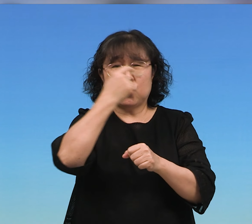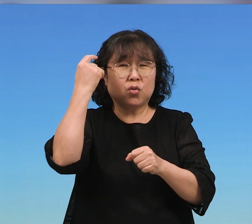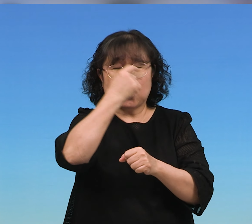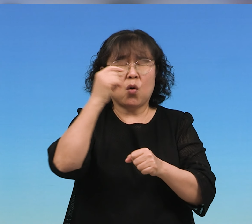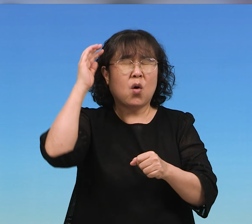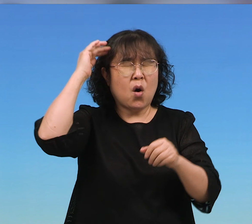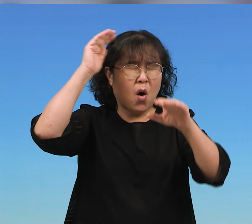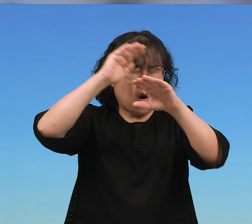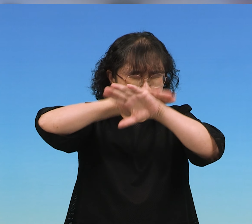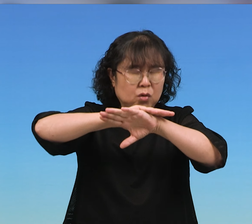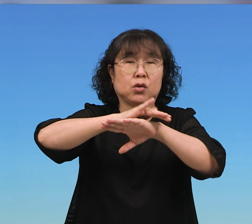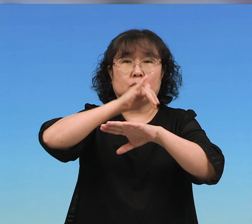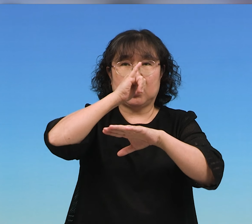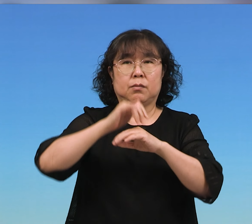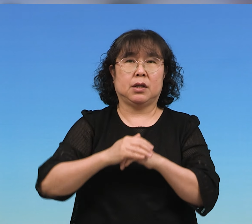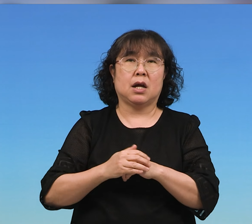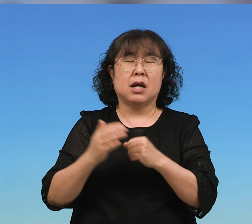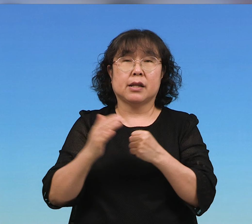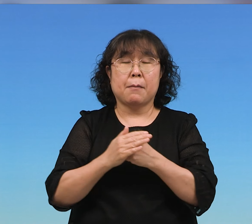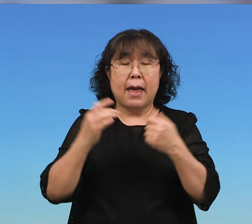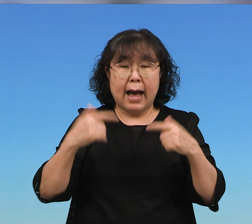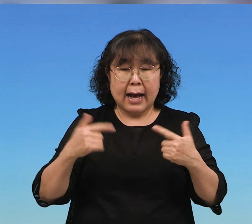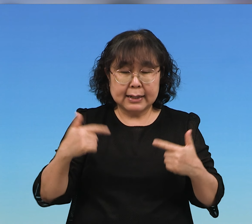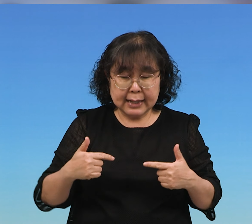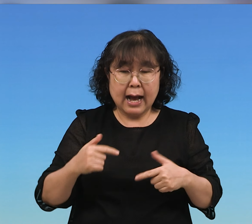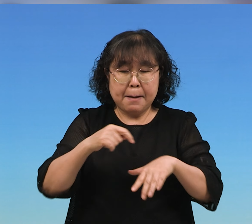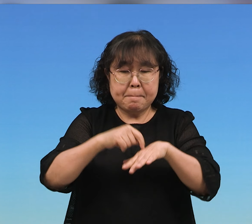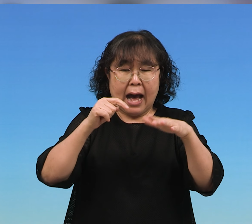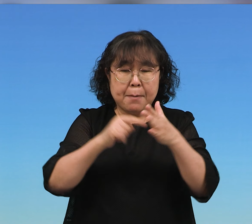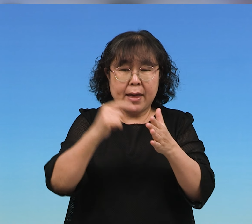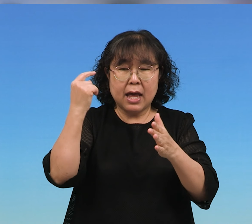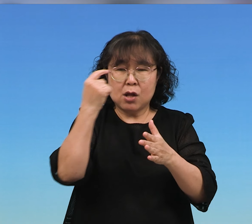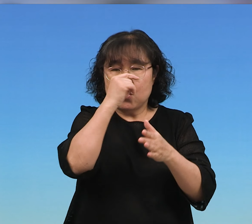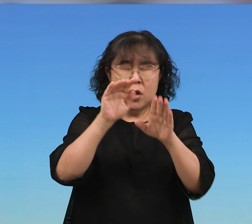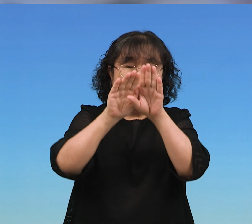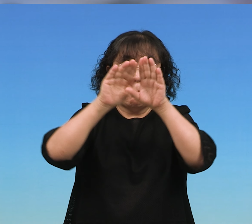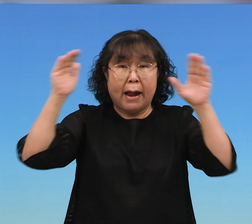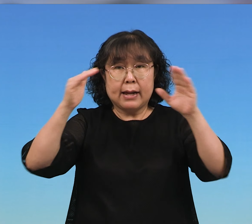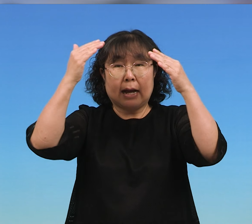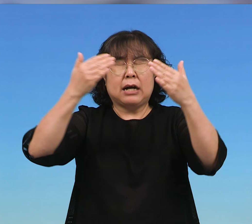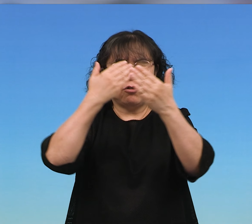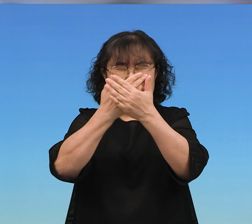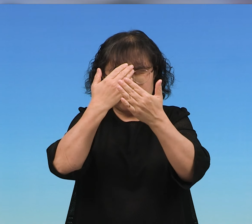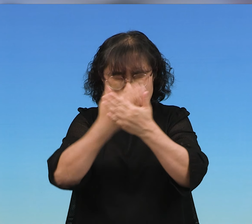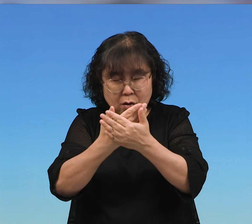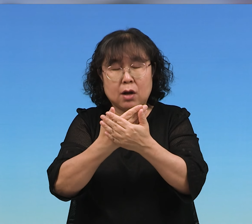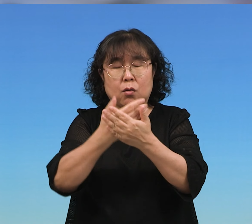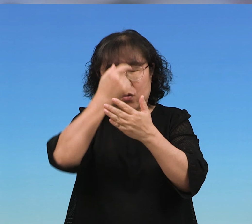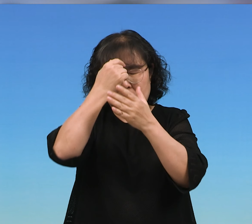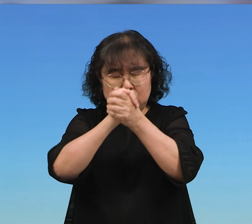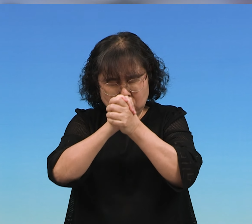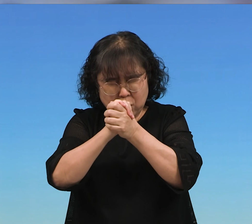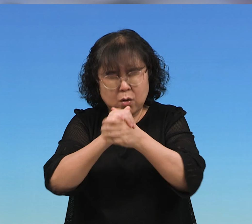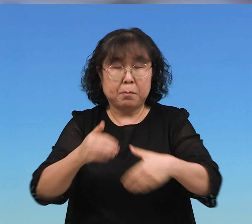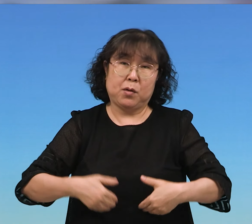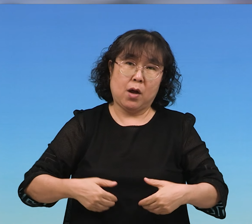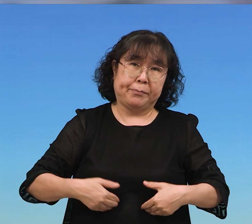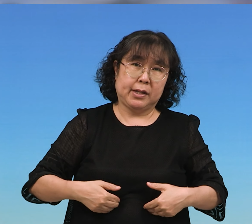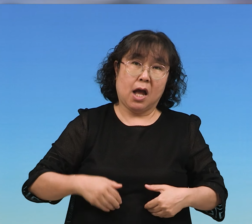눈도 어두워져. 그래서 날마다 구하는 겁니다. 마음의 눈을 밝혀주시기를 원합니다. 최근에 그 남편을 계곡에서 살해한